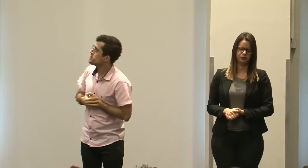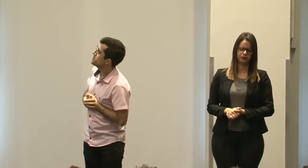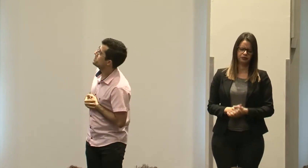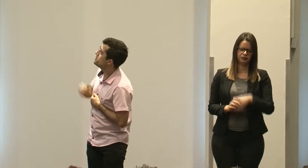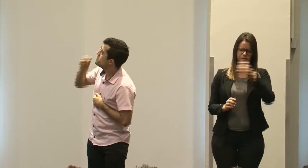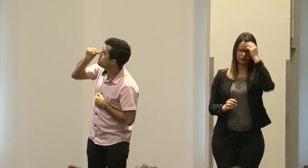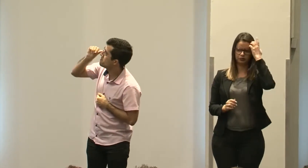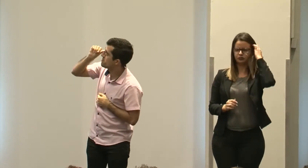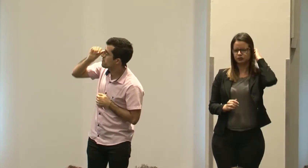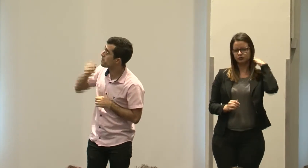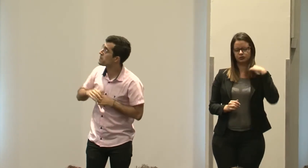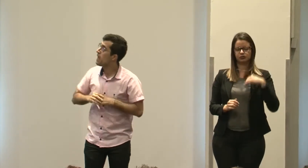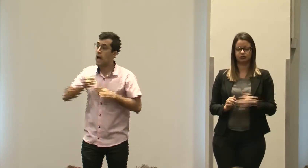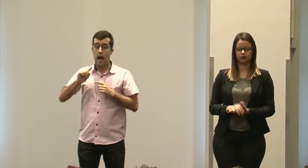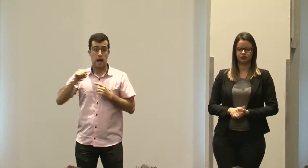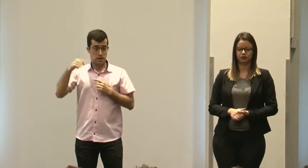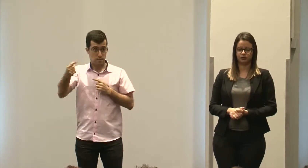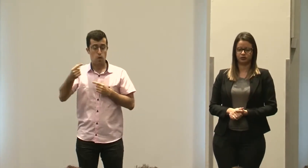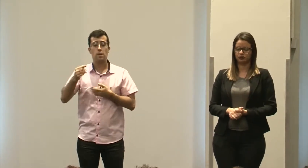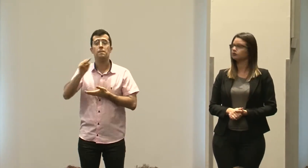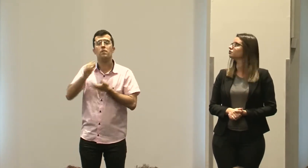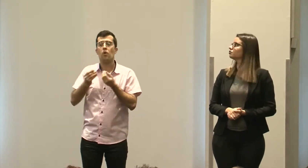Pode passar, por favor?